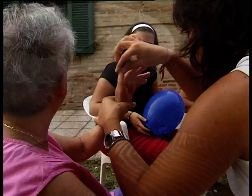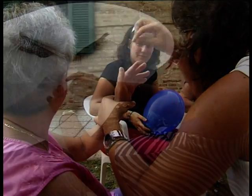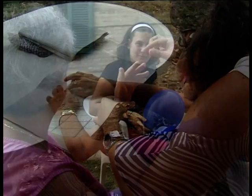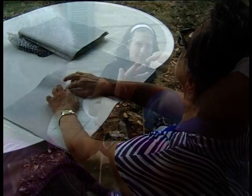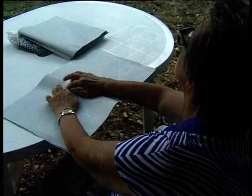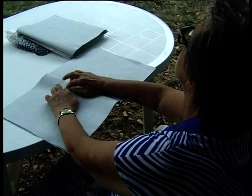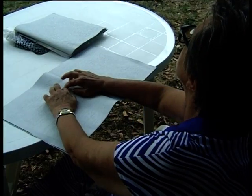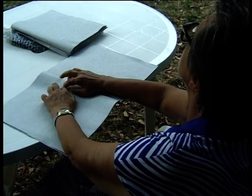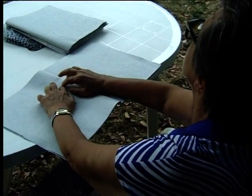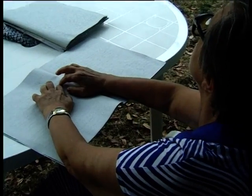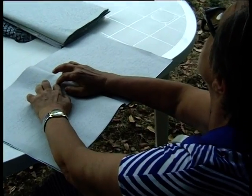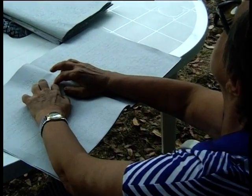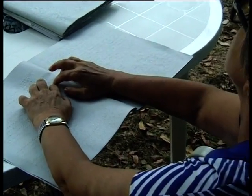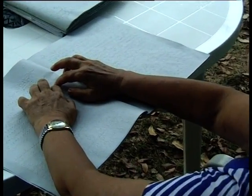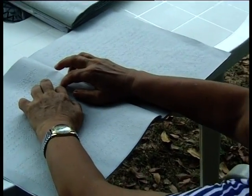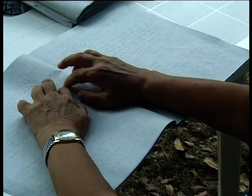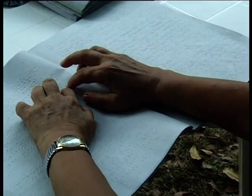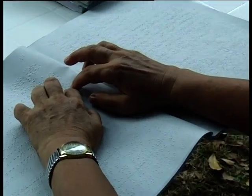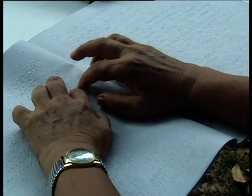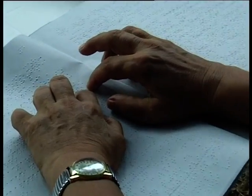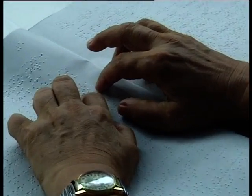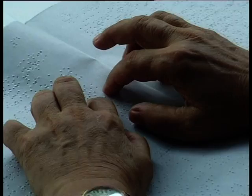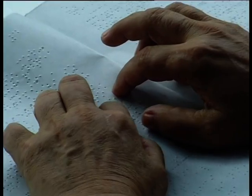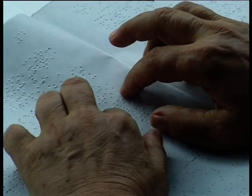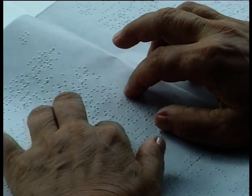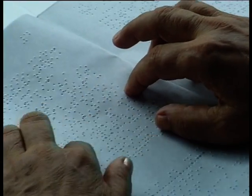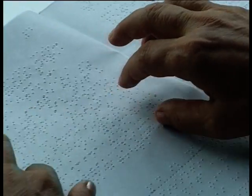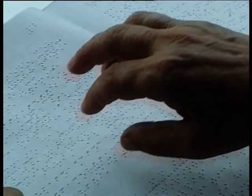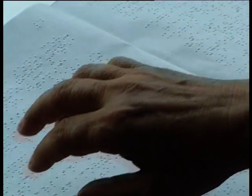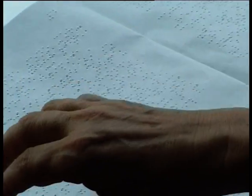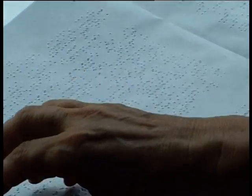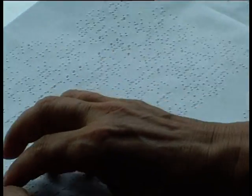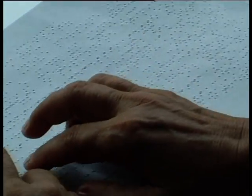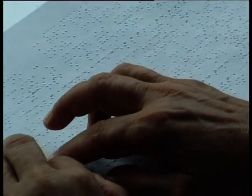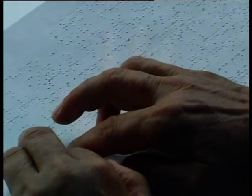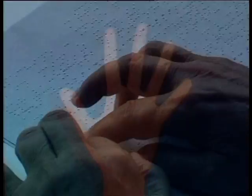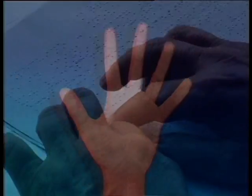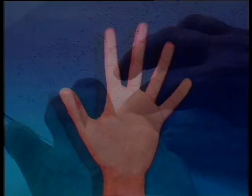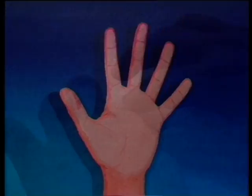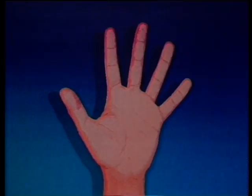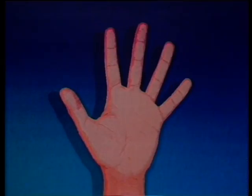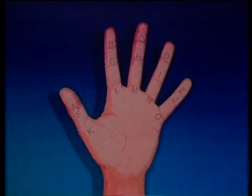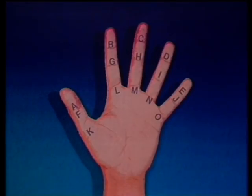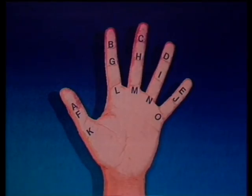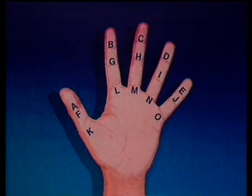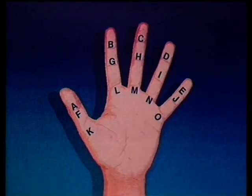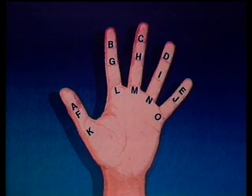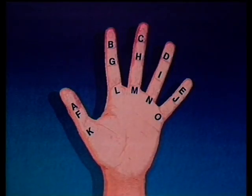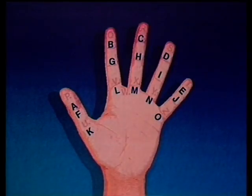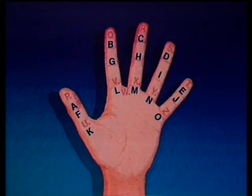In presenza di una perdita totale di vista ed udito, si utilizzano sistemi che hanno come base la conoscenza della lingua italiana,